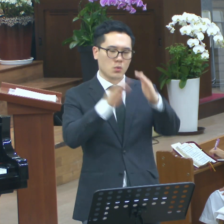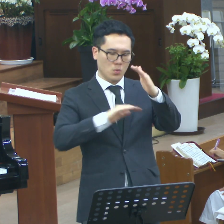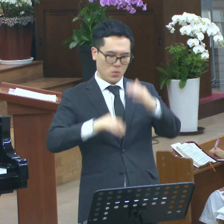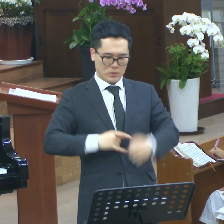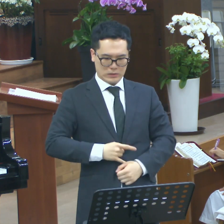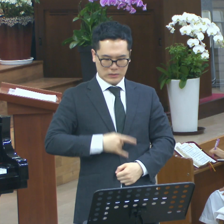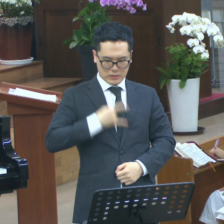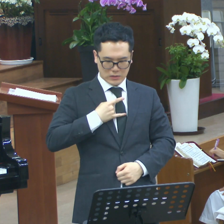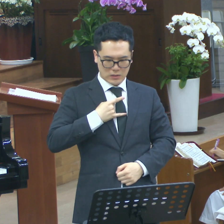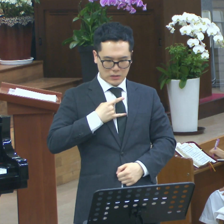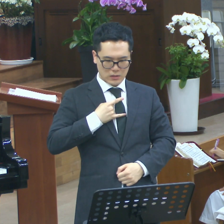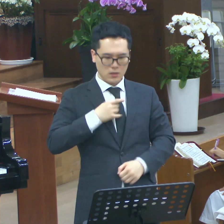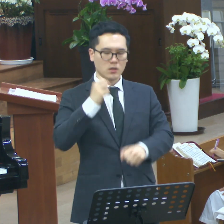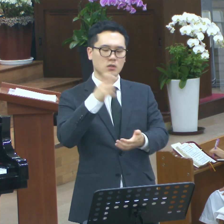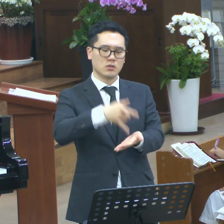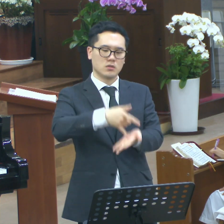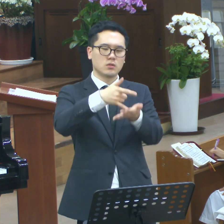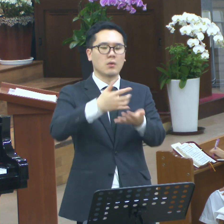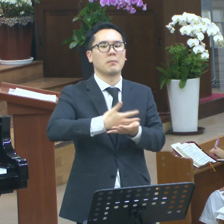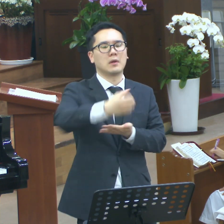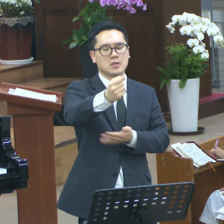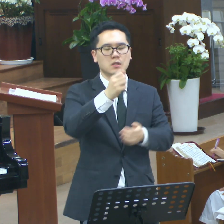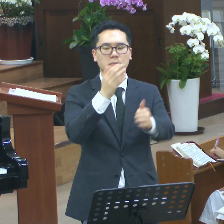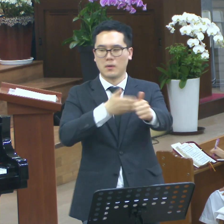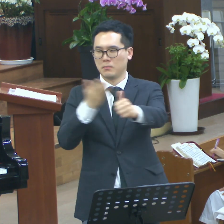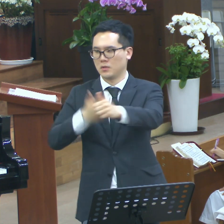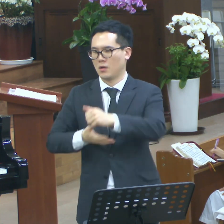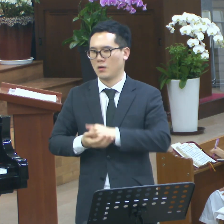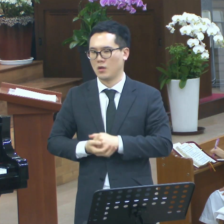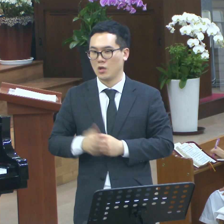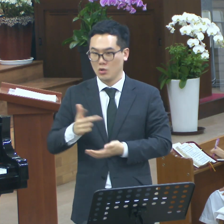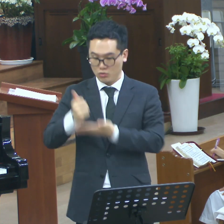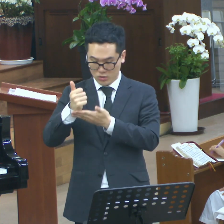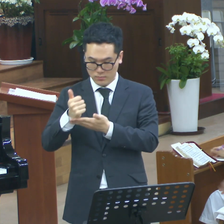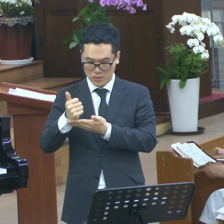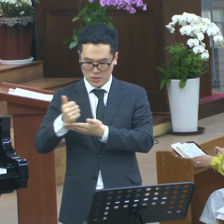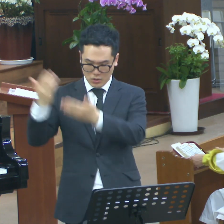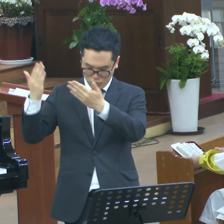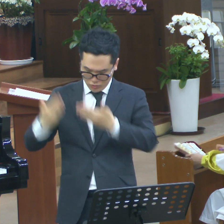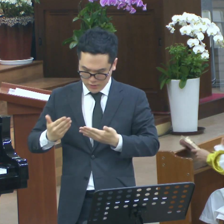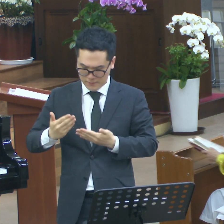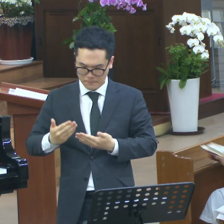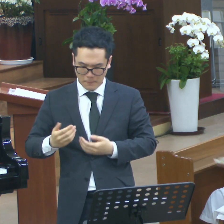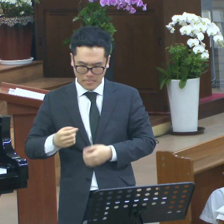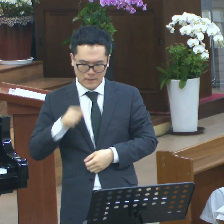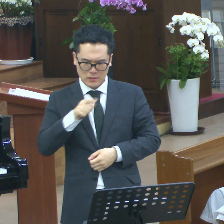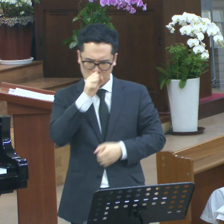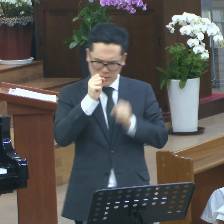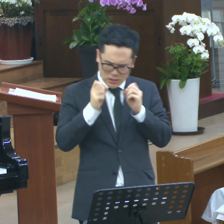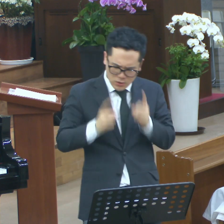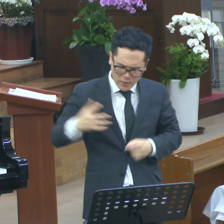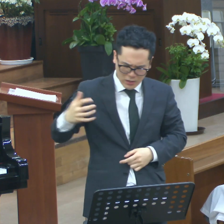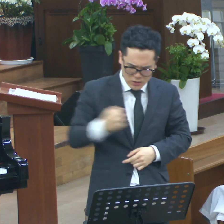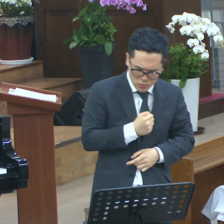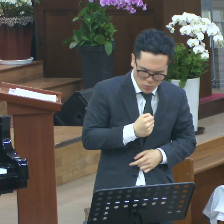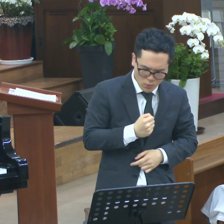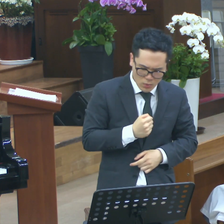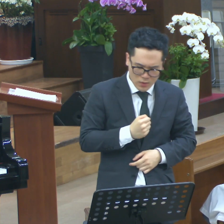지키고 말씀대로 살고자 하고 주님이 주신 그 기회대로 주님 뜻대로 사는 걸 생명처럼 여기고 그것을 가볍게 여기고